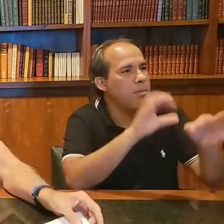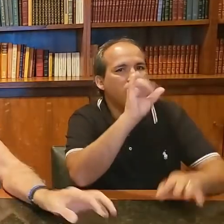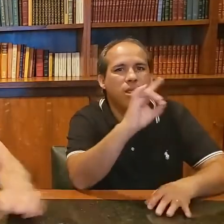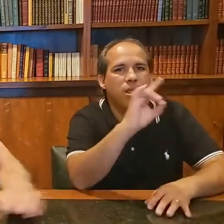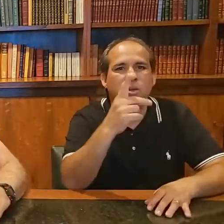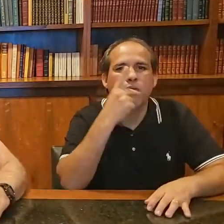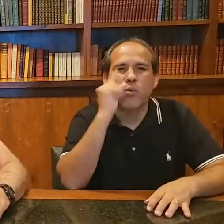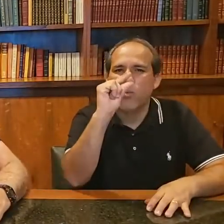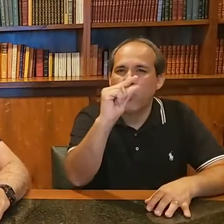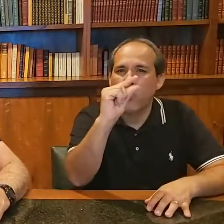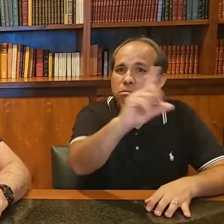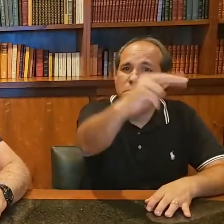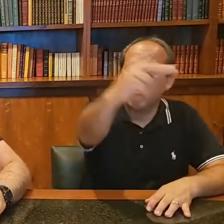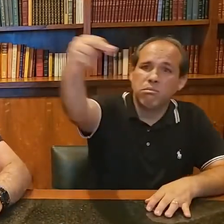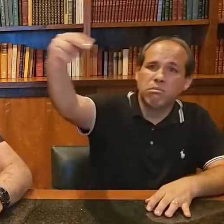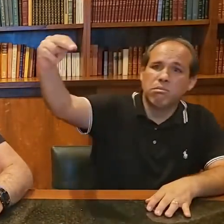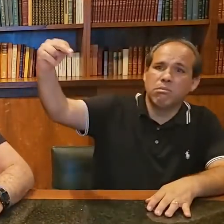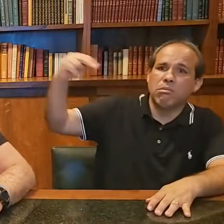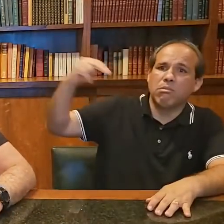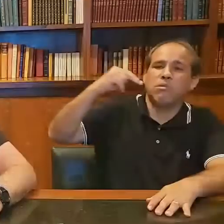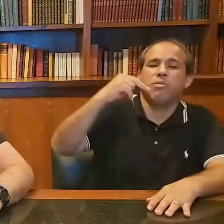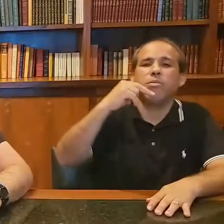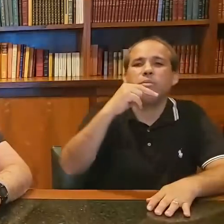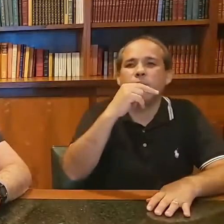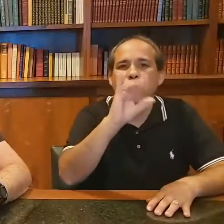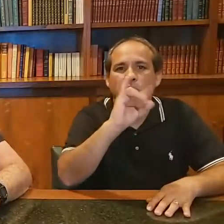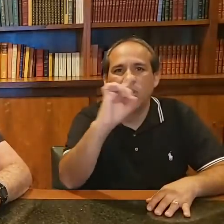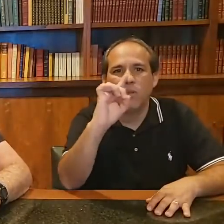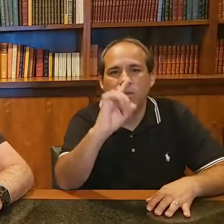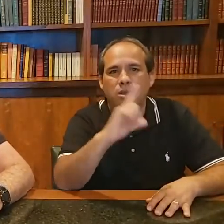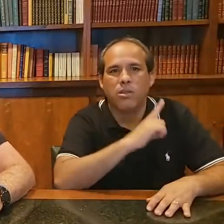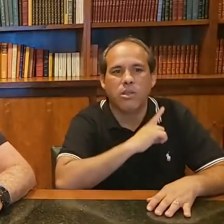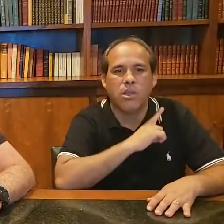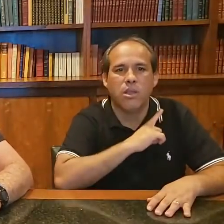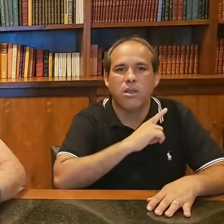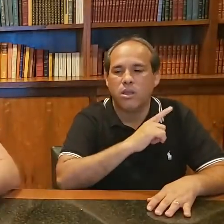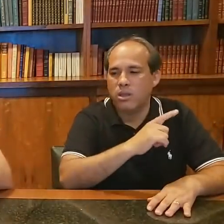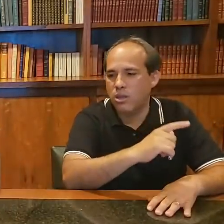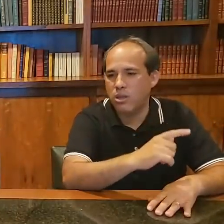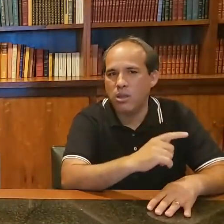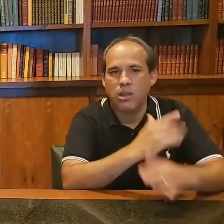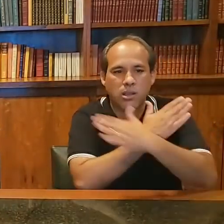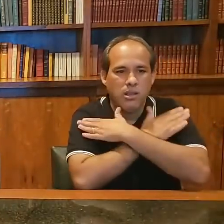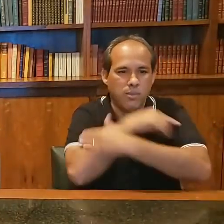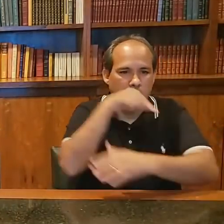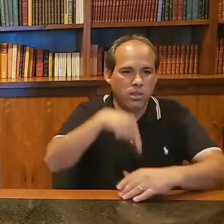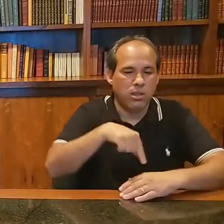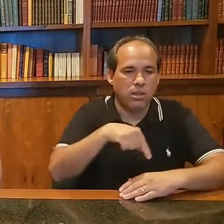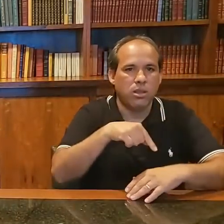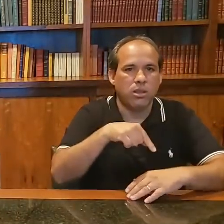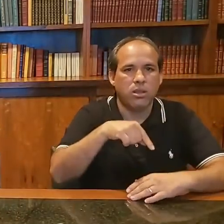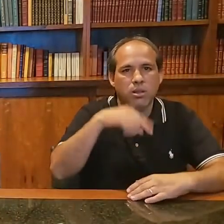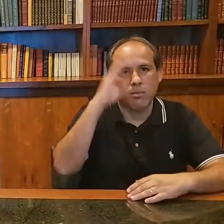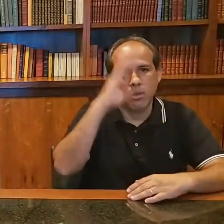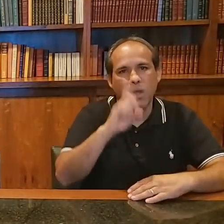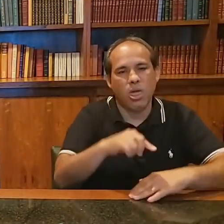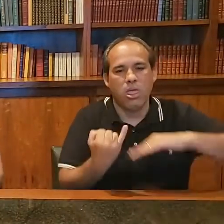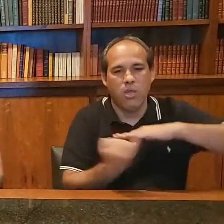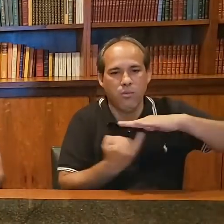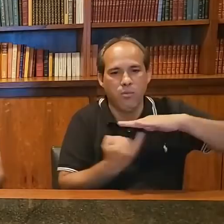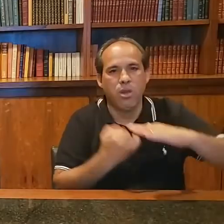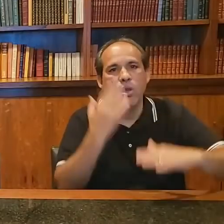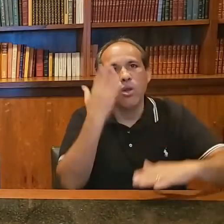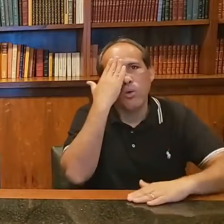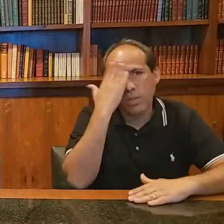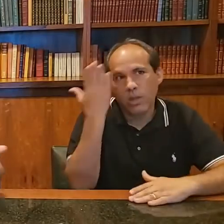Vou falar um pouquinho, né, enquanto está chegando o Cid aqui. Temos emprego no Brasil, né, desemprego informal. Né? Sei que o informal não é